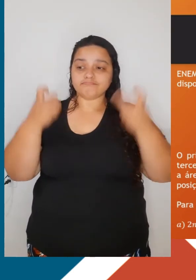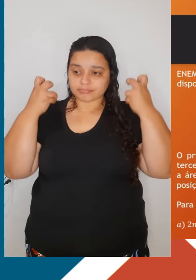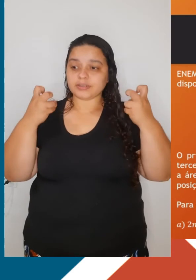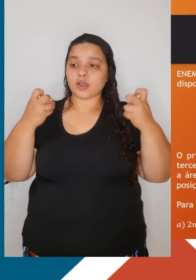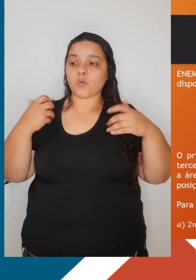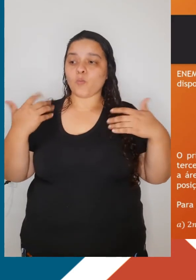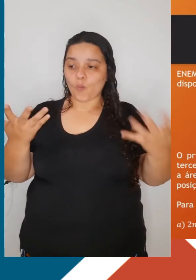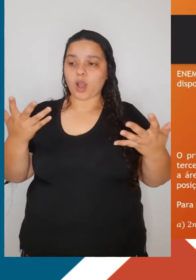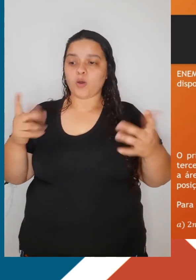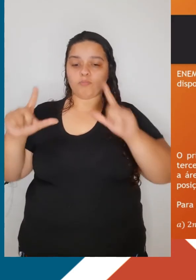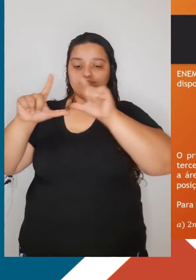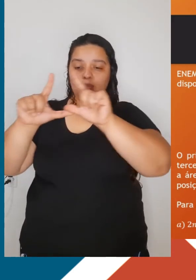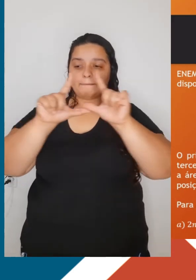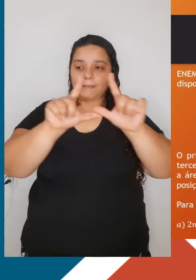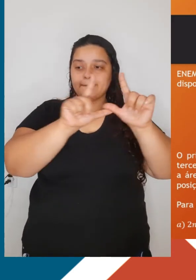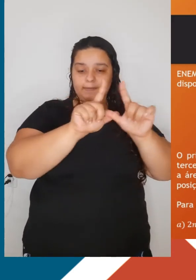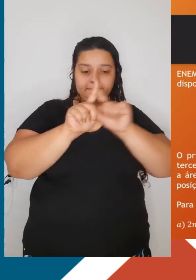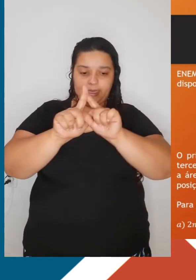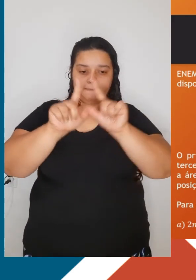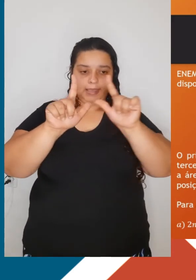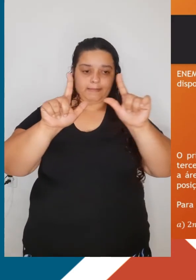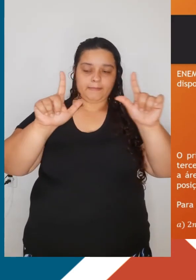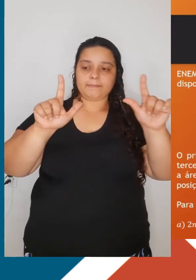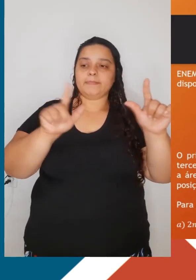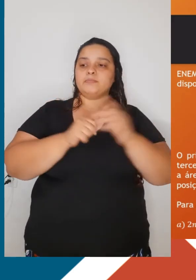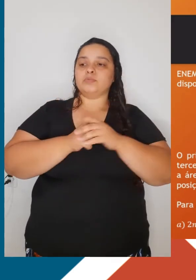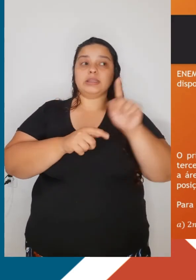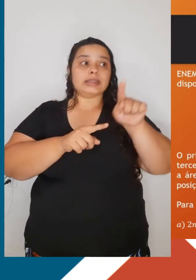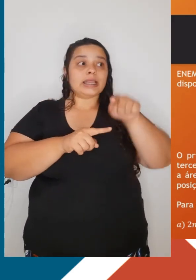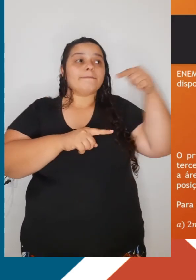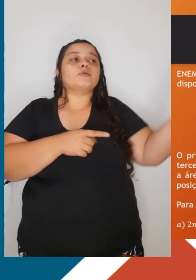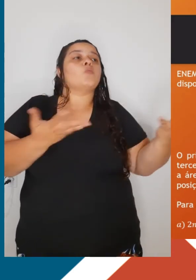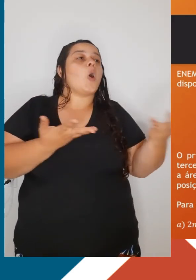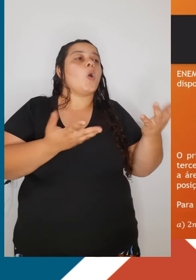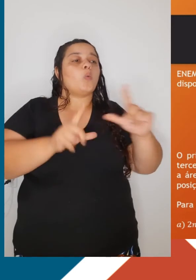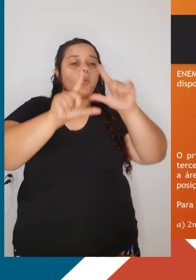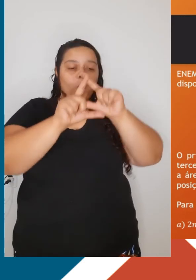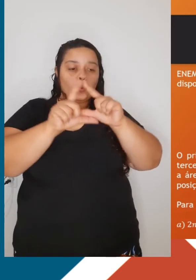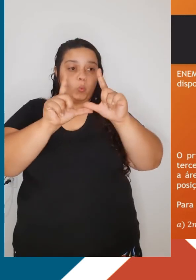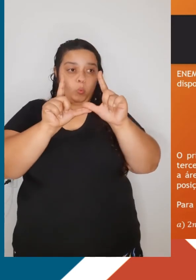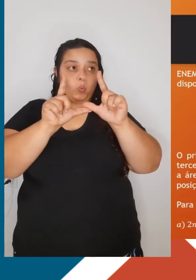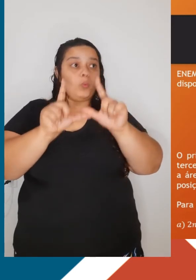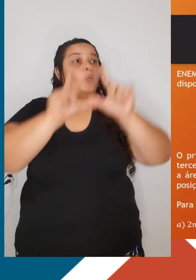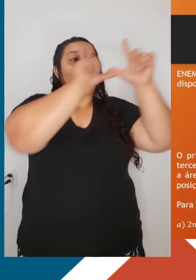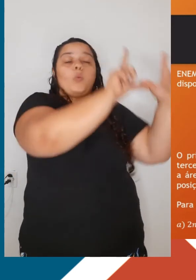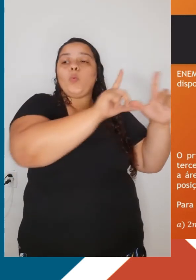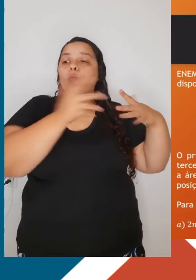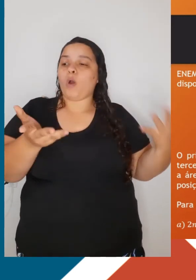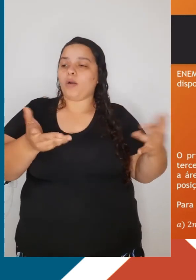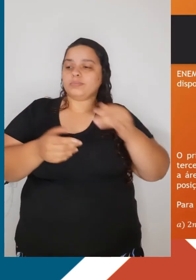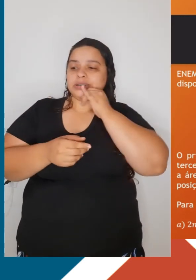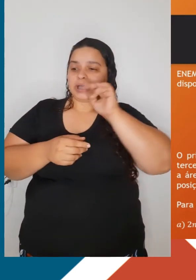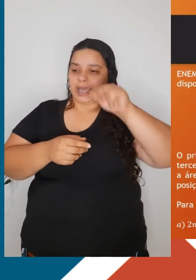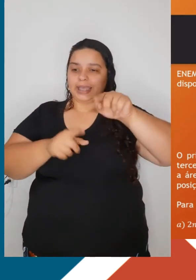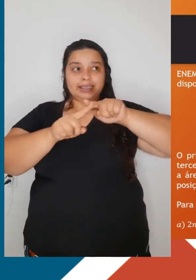em quanto a área de cada quadrado da sequência excede a área do quadrado anterior. A área do quadrado que ocupa a